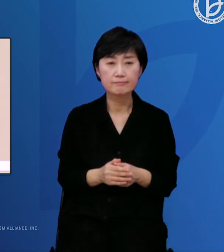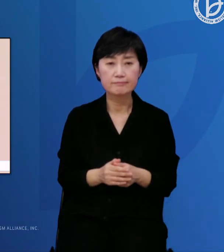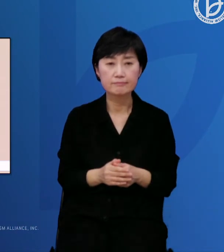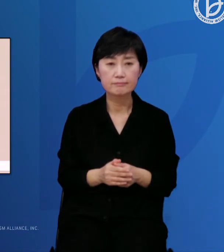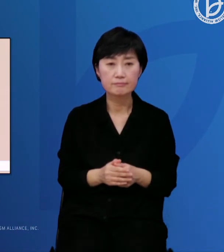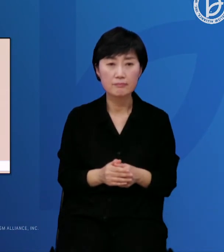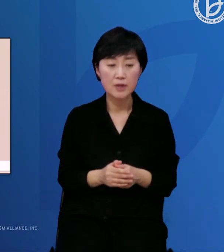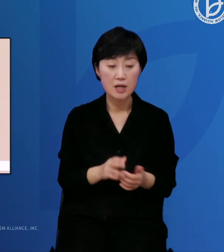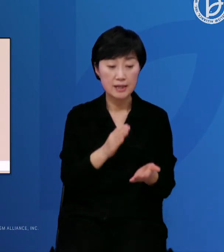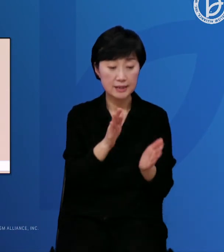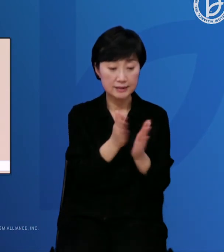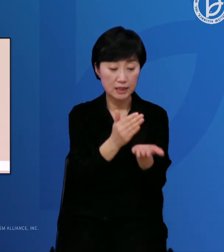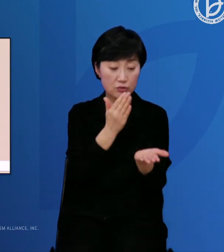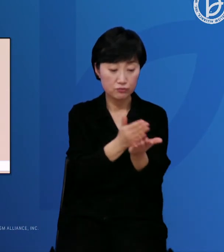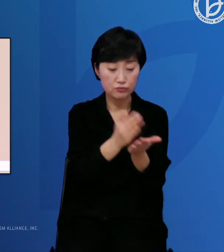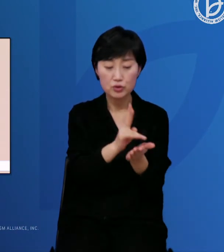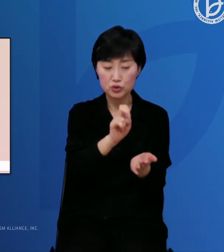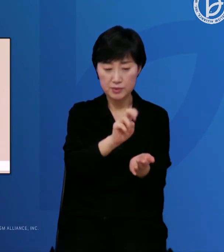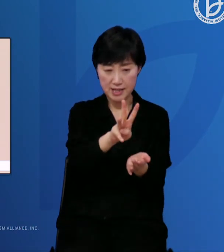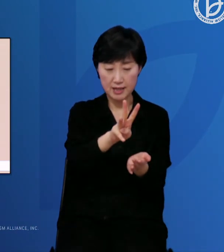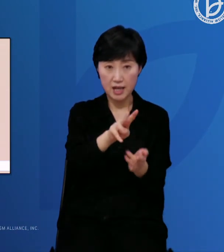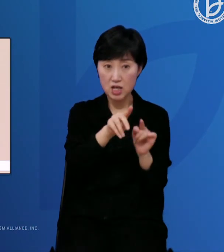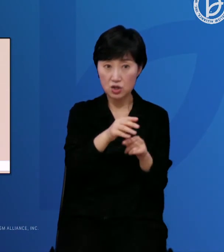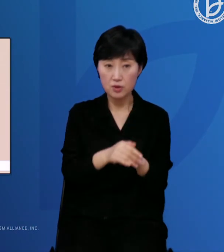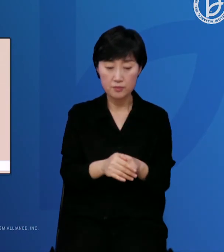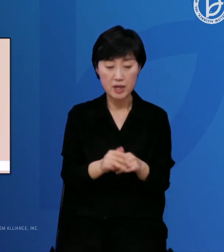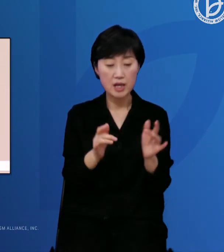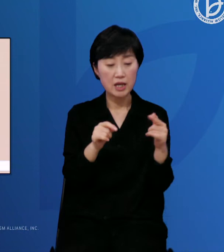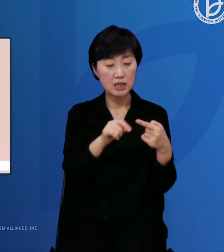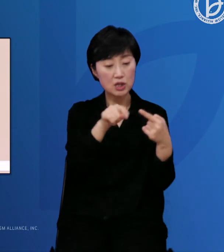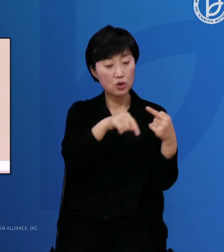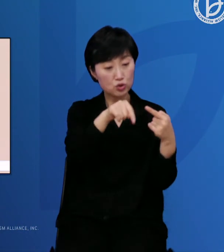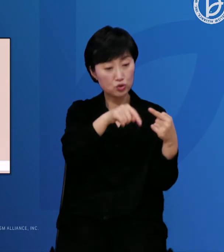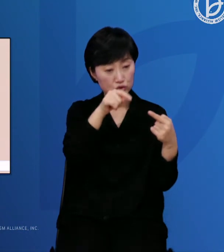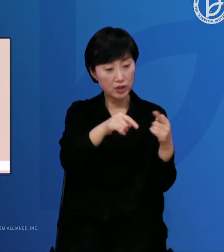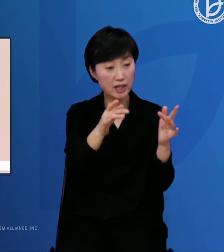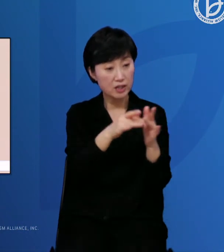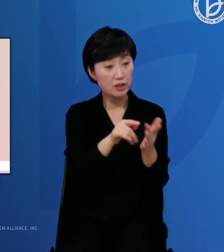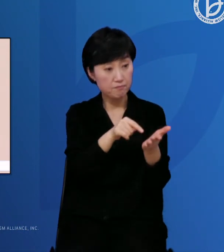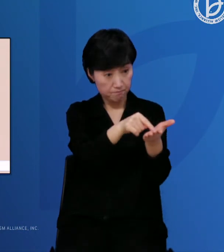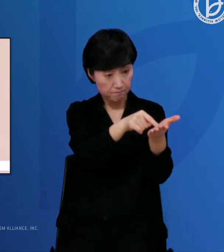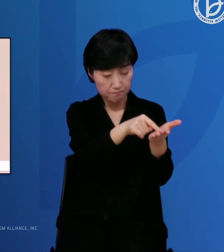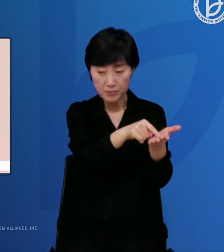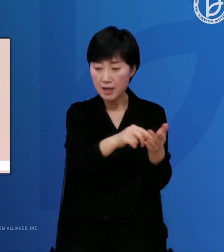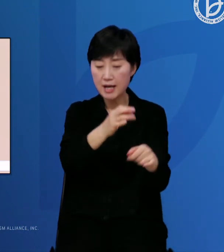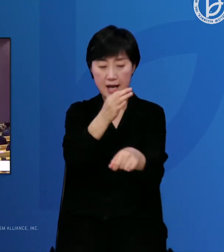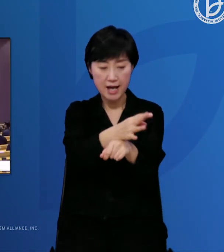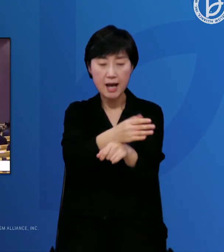복원된 23권의 교재는 1월 중 전도협회 공식 사이트에서 판매됩니다.